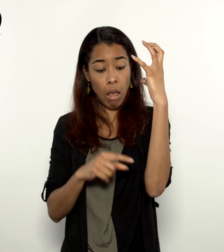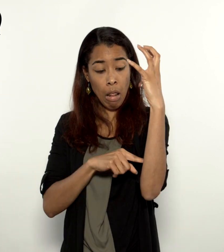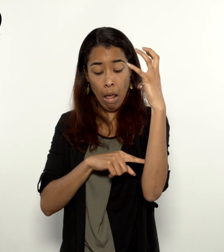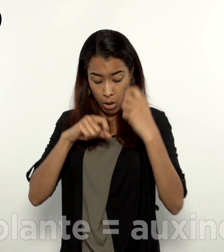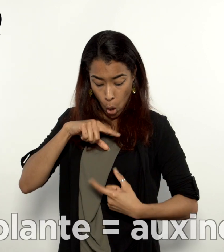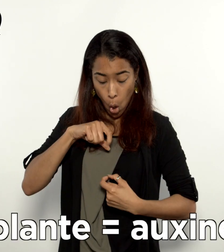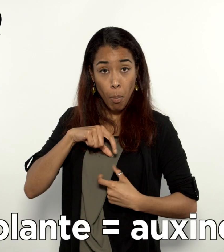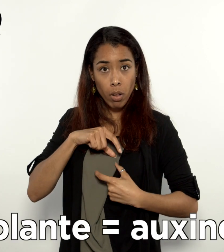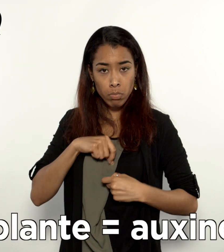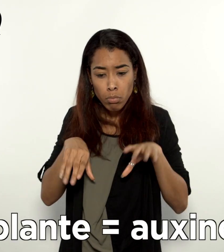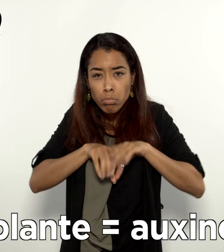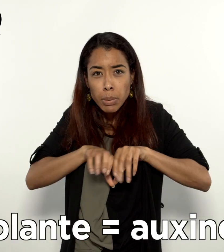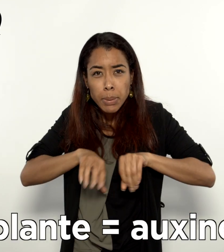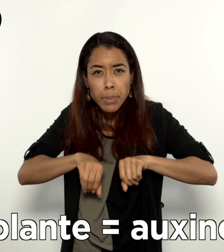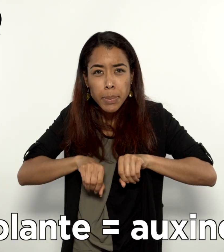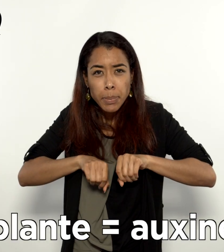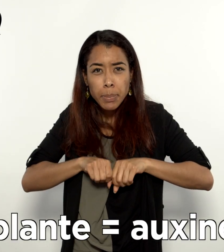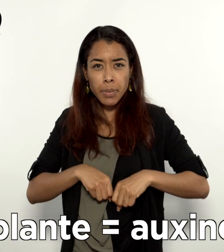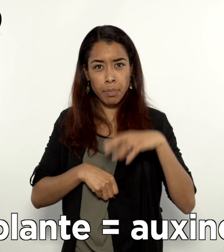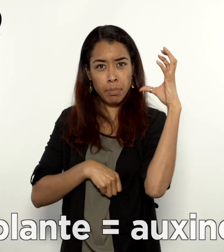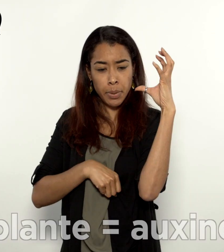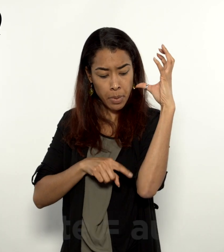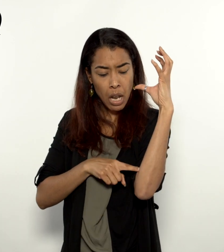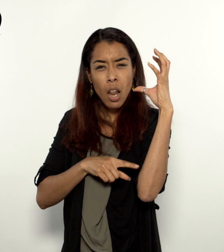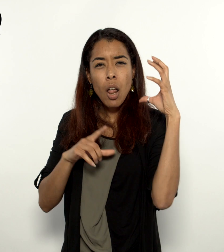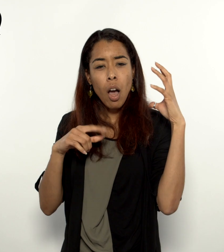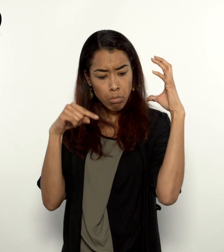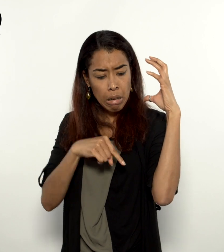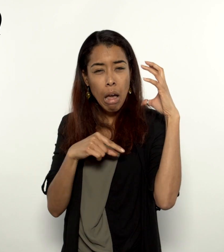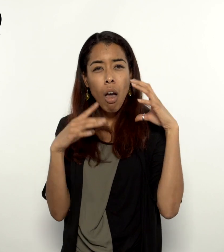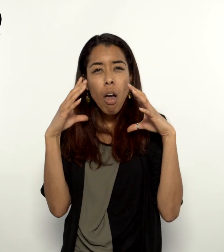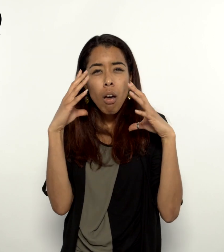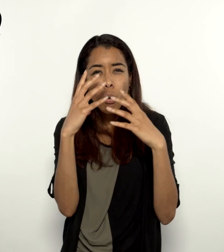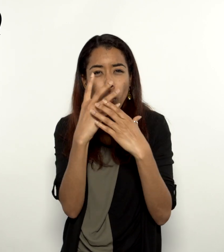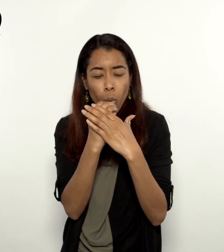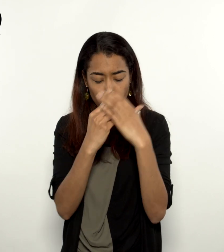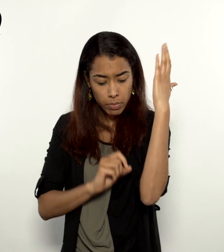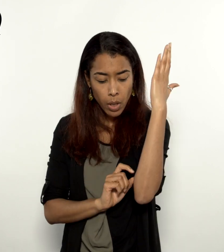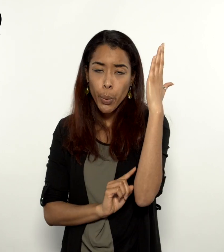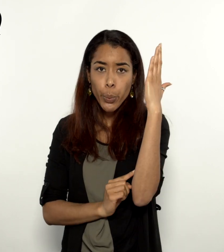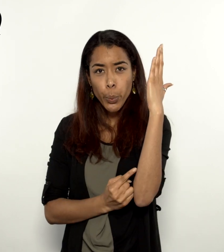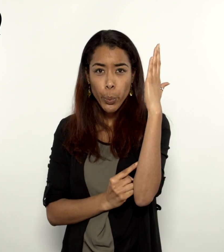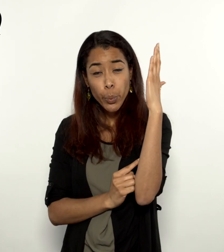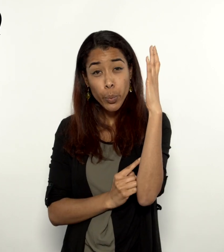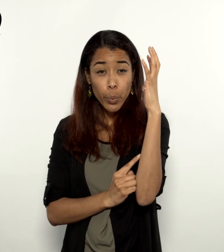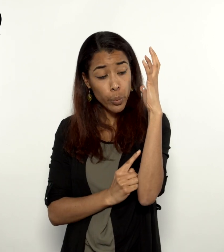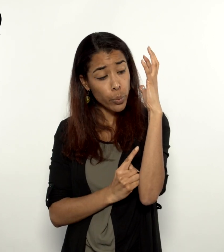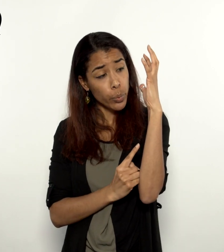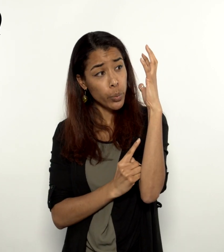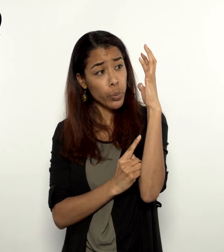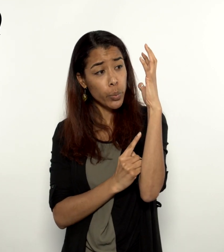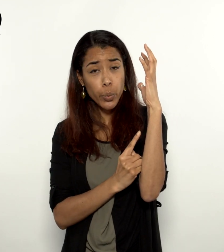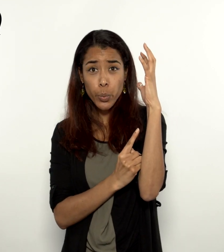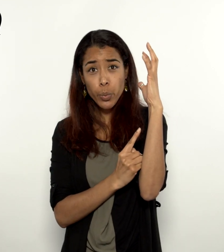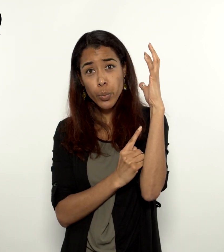a elle aussi une hormone de croissance appelée auxine. Cachée dans la partie la plus ombragée du tournesol, elle est responsable de la croissance de